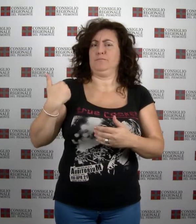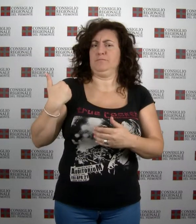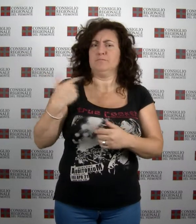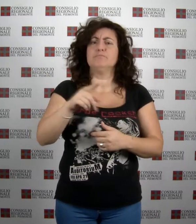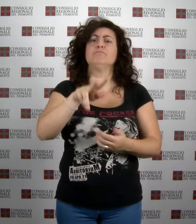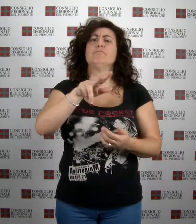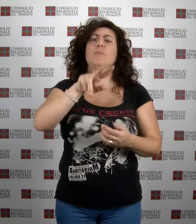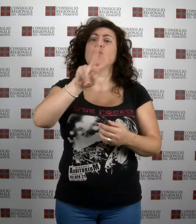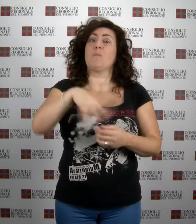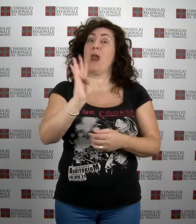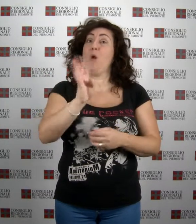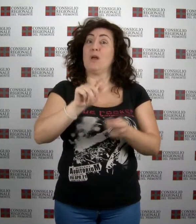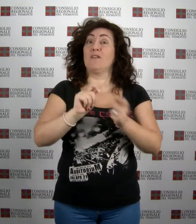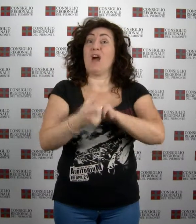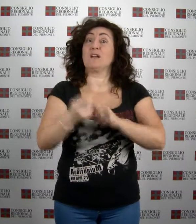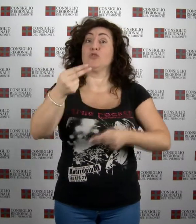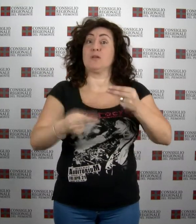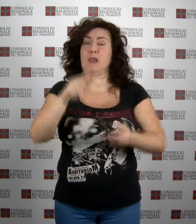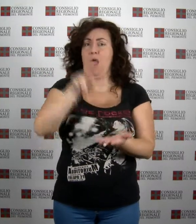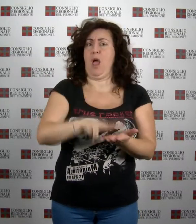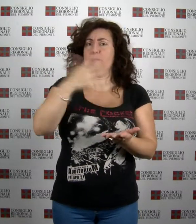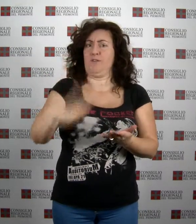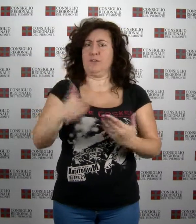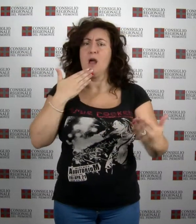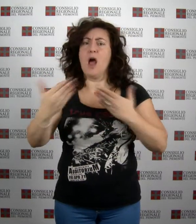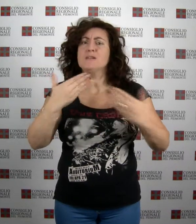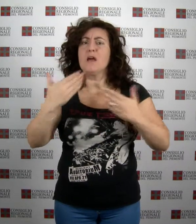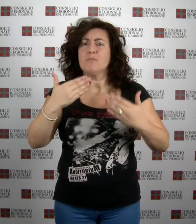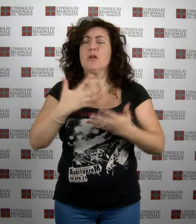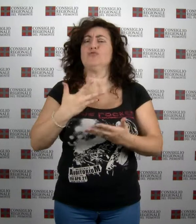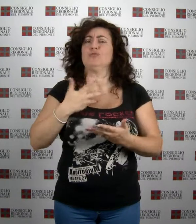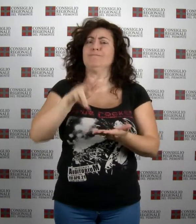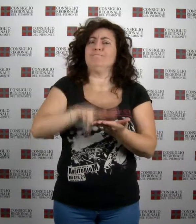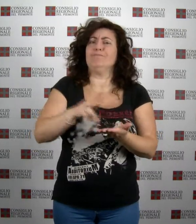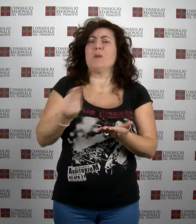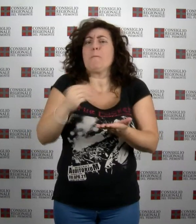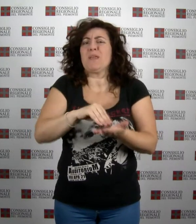bilancio 2014. L'Assemblea ha poi discusso e votato due atti di indirizzo.